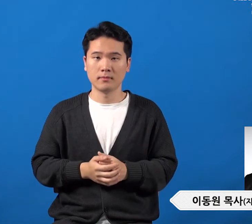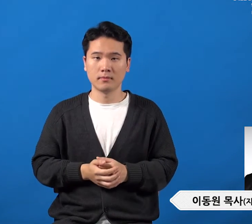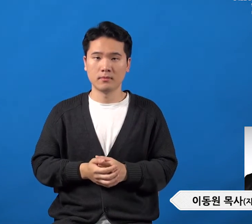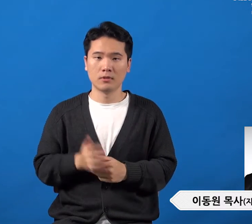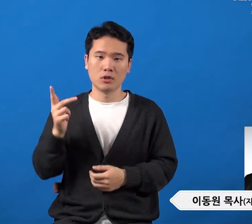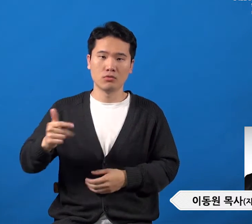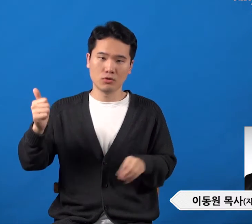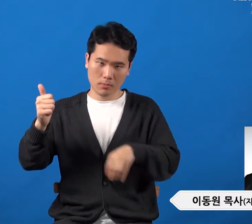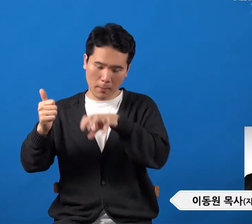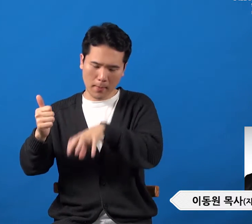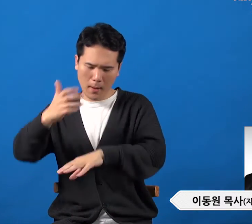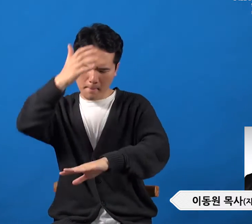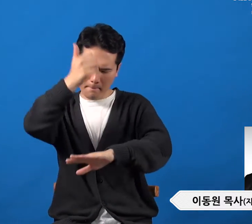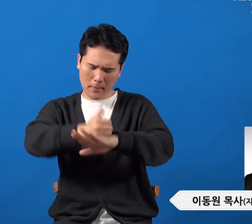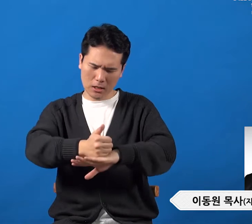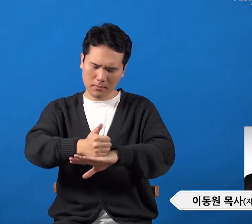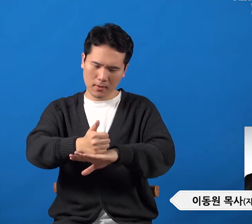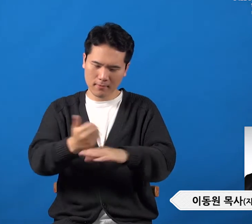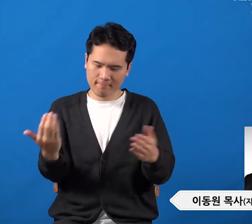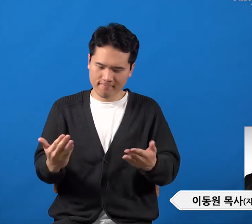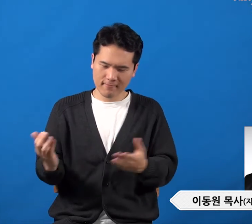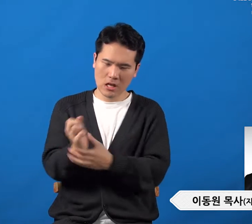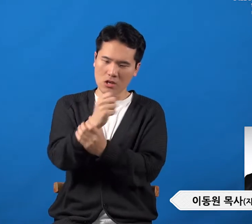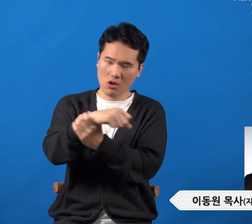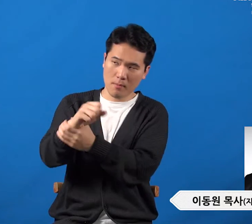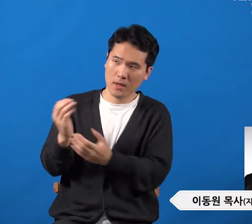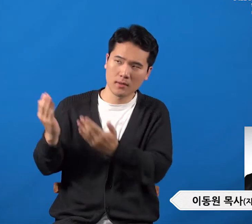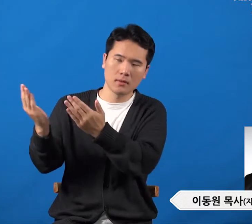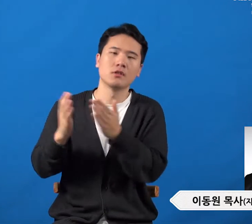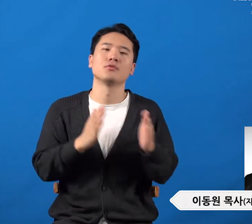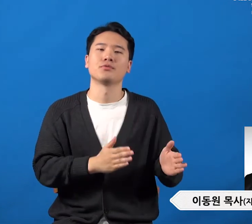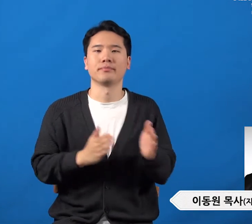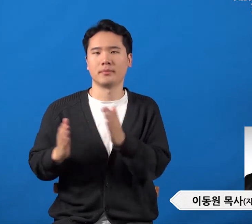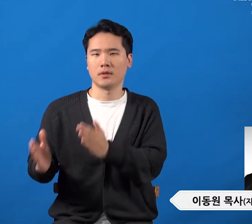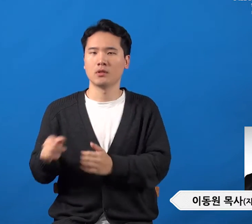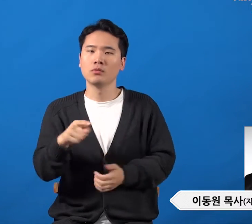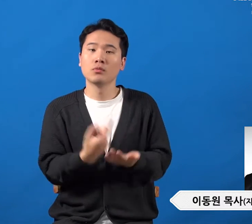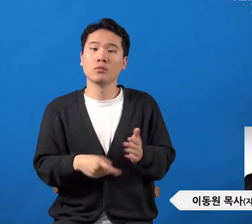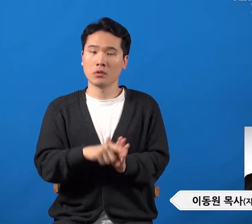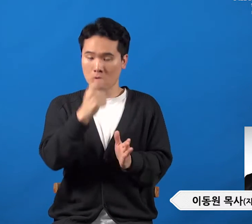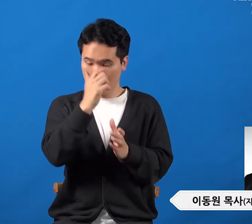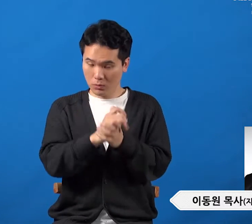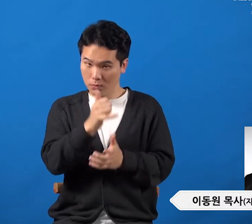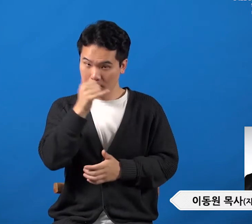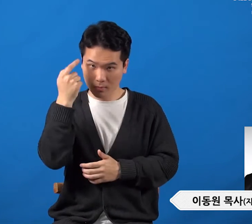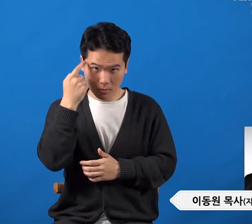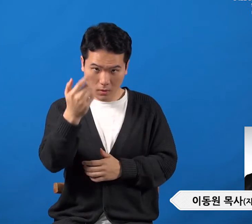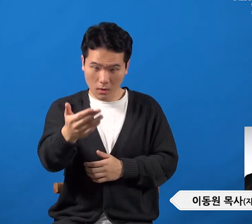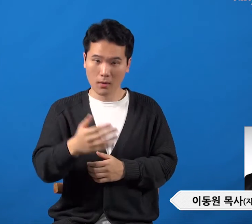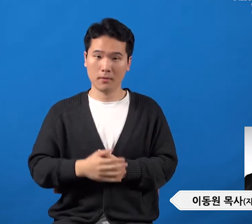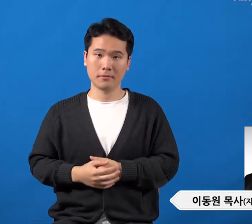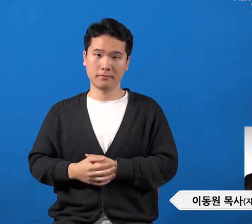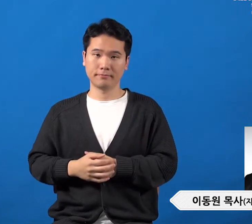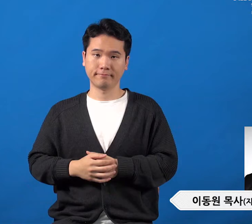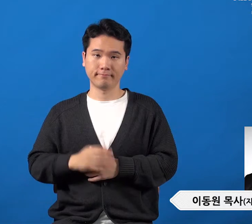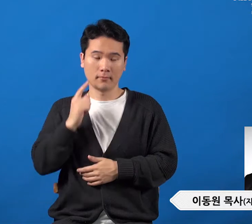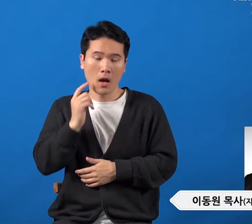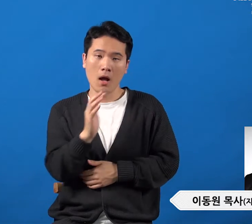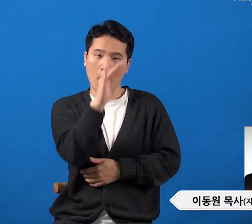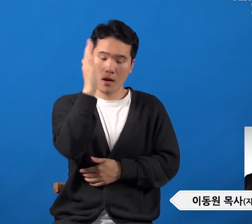앞에 마지막 사역의 열매를 드릴 준비, 그것을 위해 기도하십니까? 아름다운 인생의